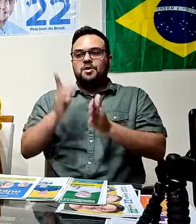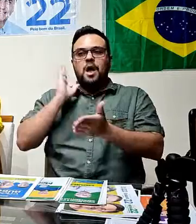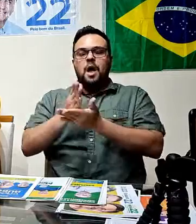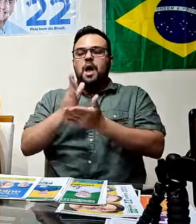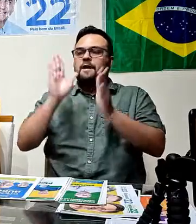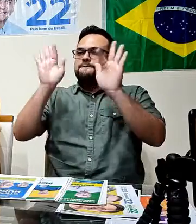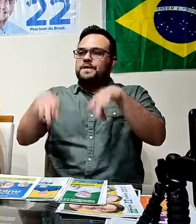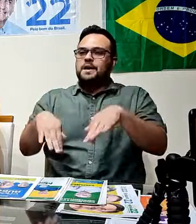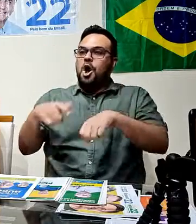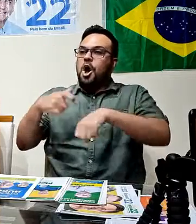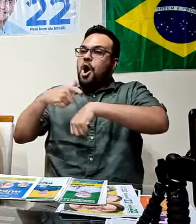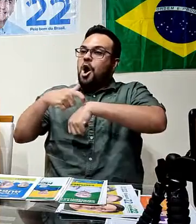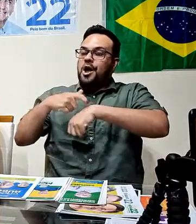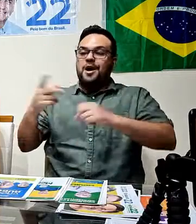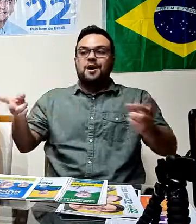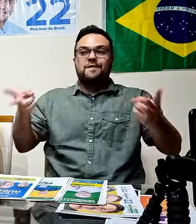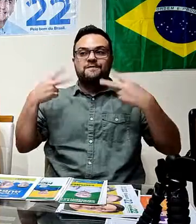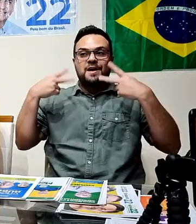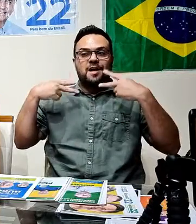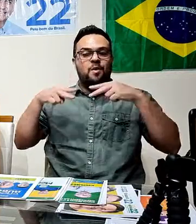e